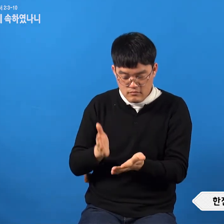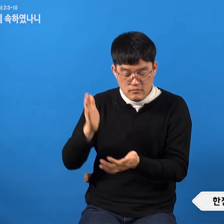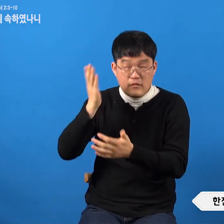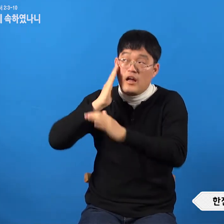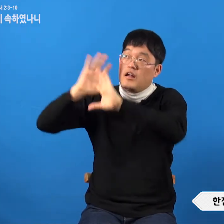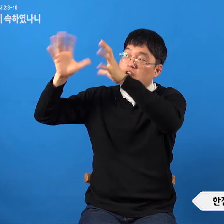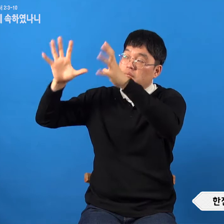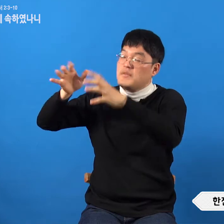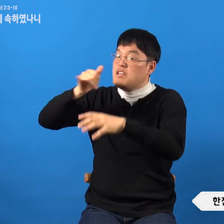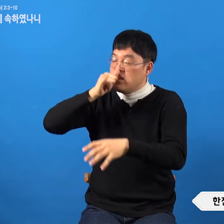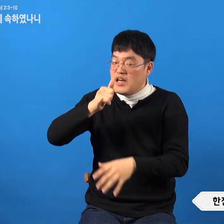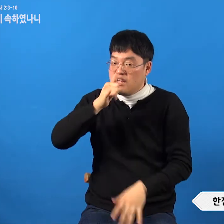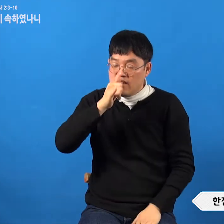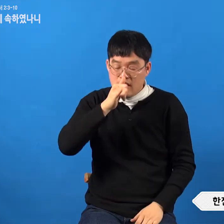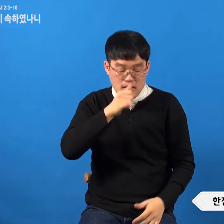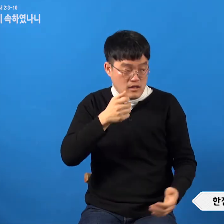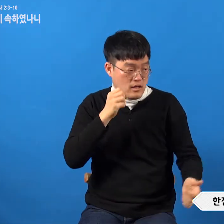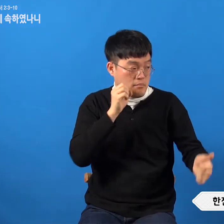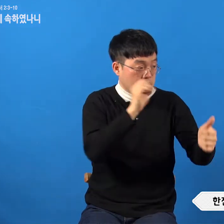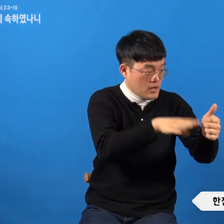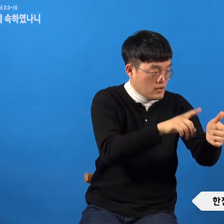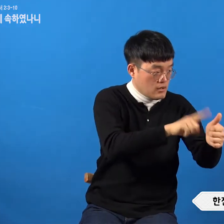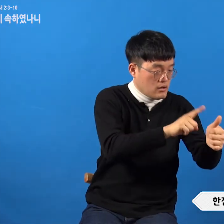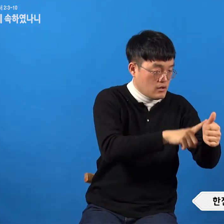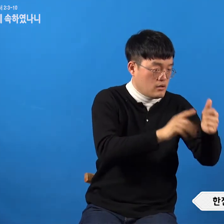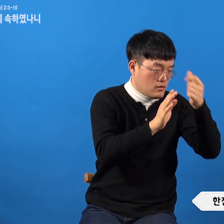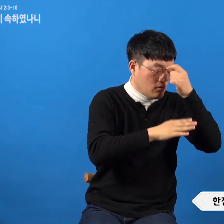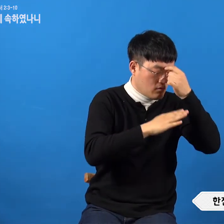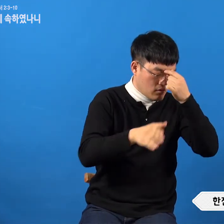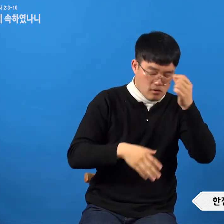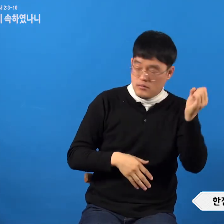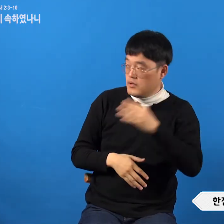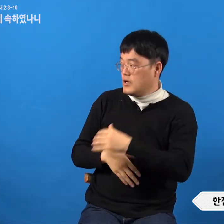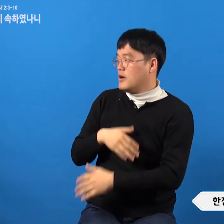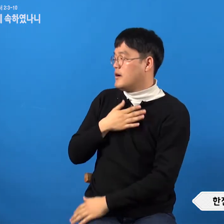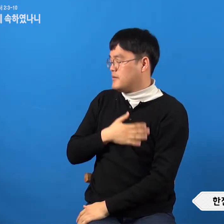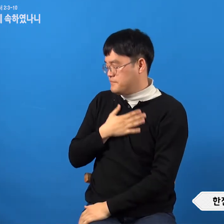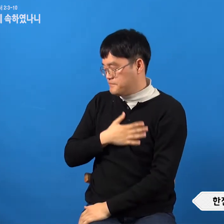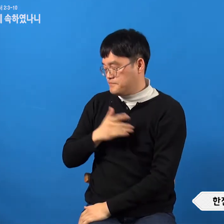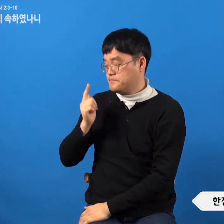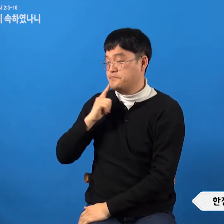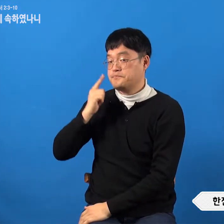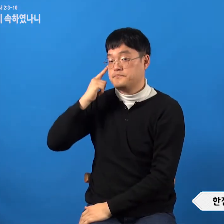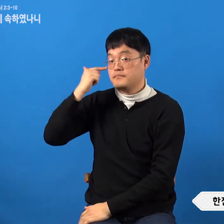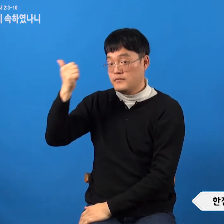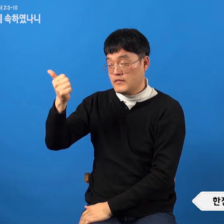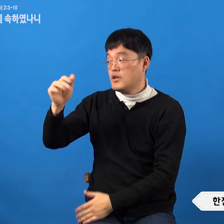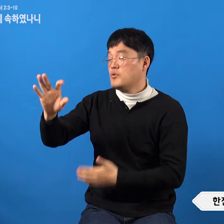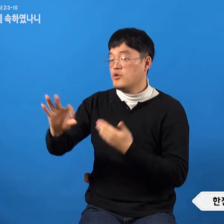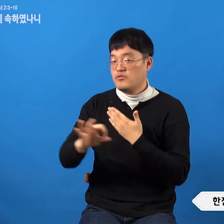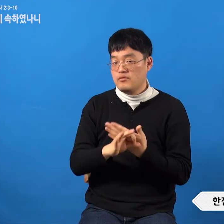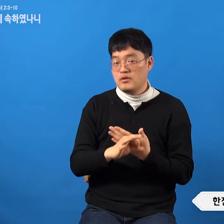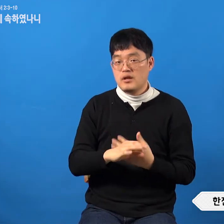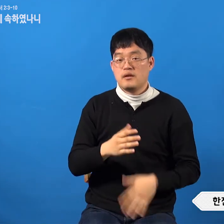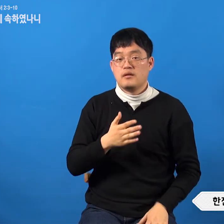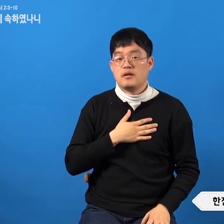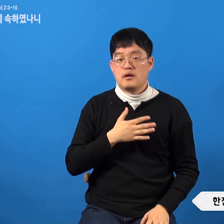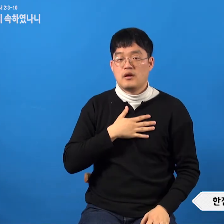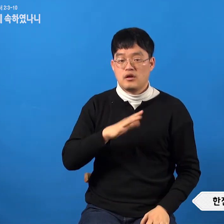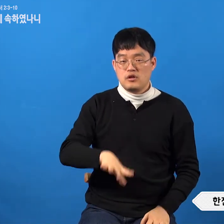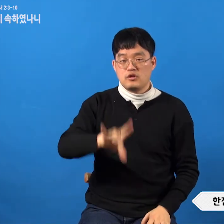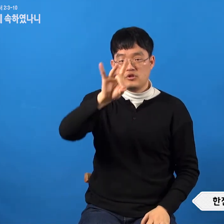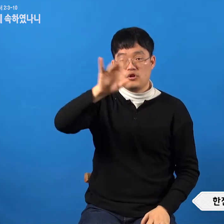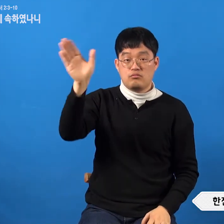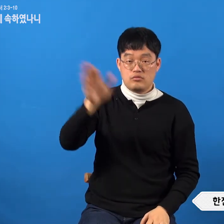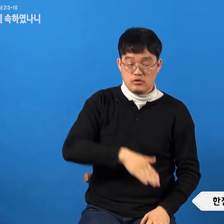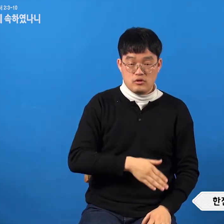읽어주었습니다. 그 성도가 눈물을 흘리면서 알겠습니다, 목사님. 그러면 제가 처음부터